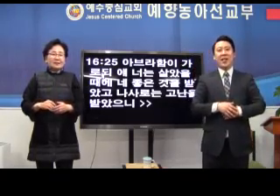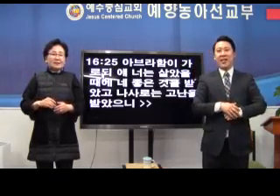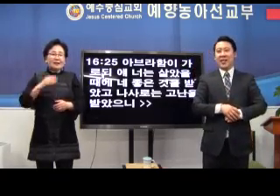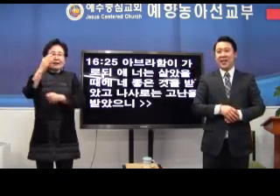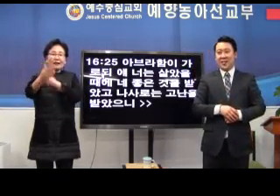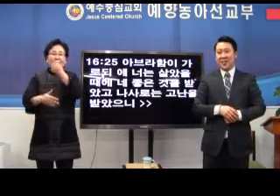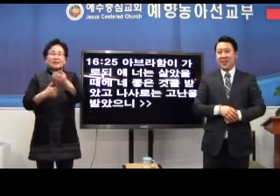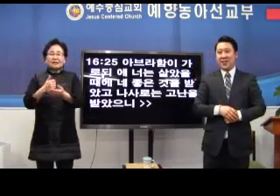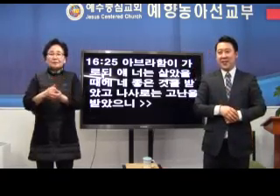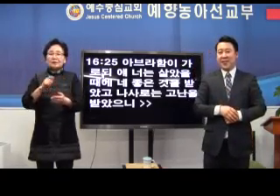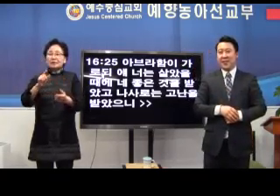얘기하는 게 아니에요.